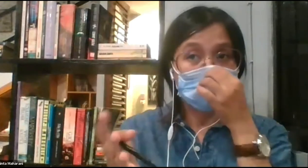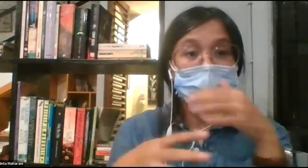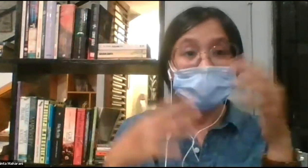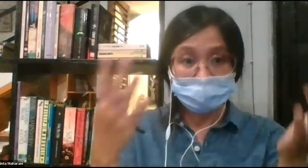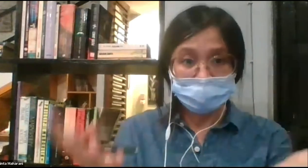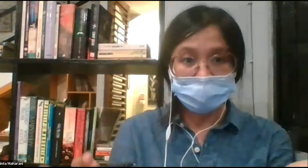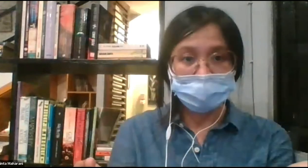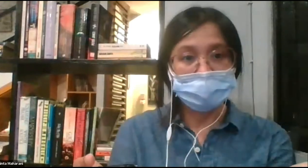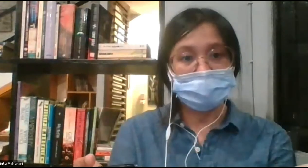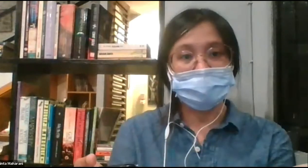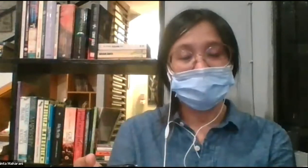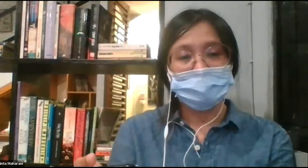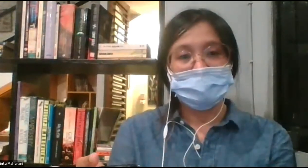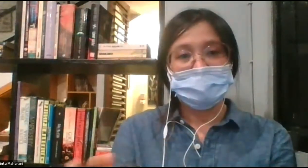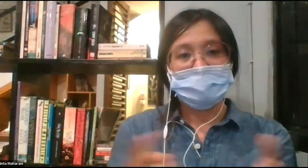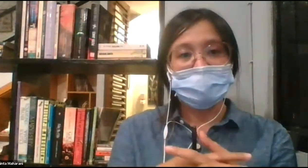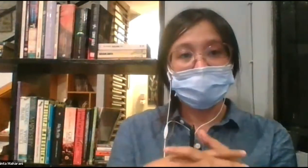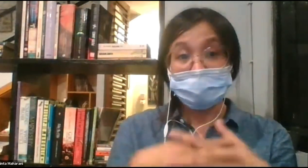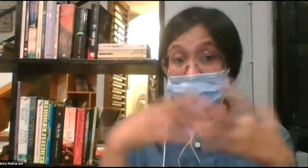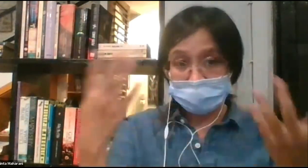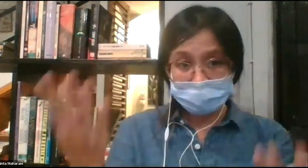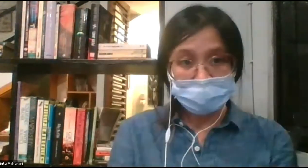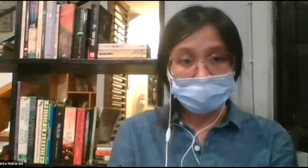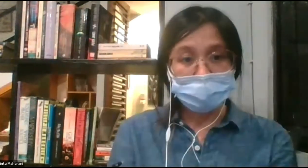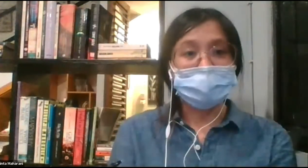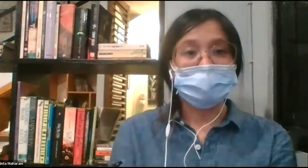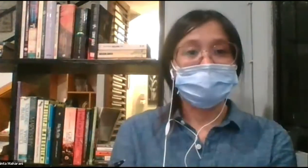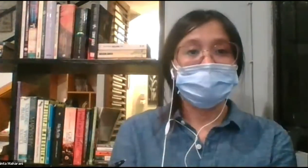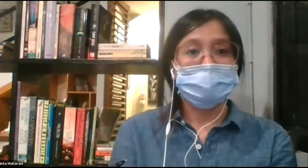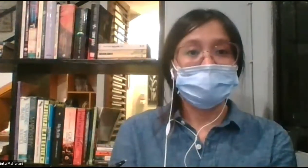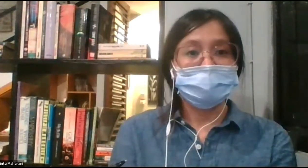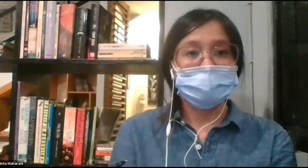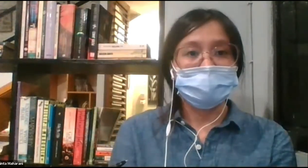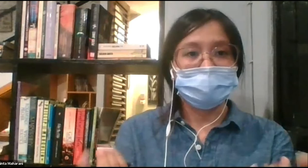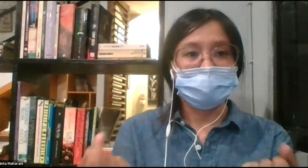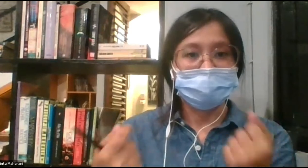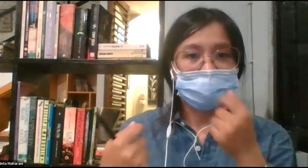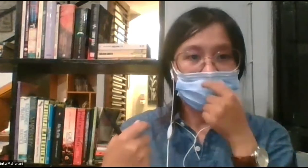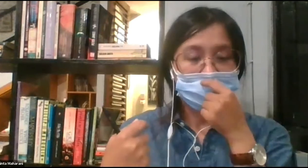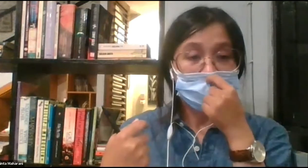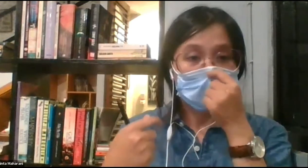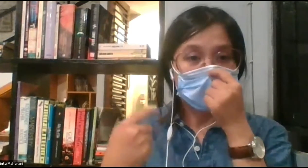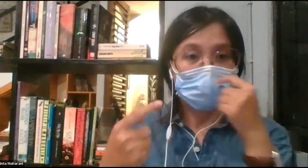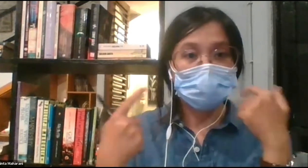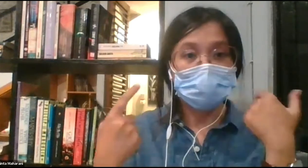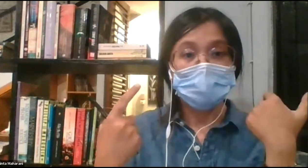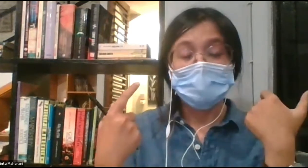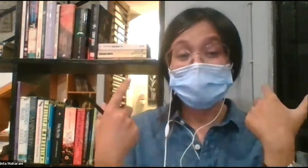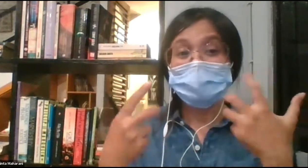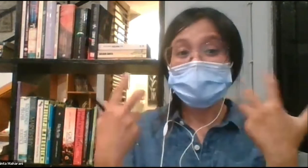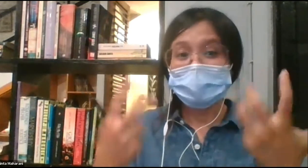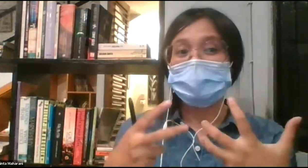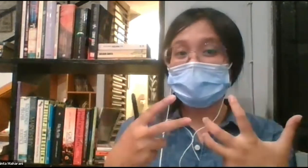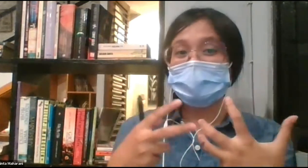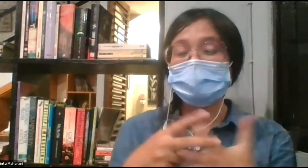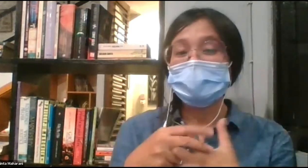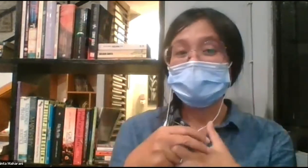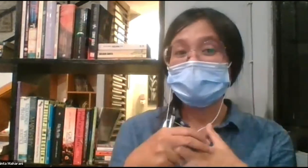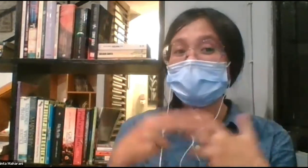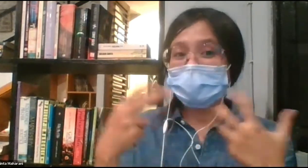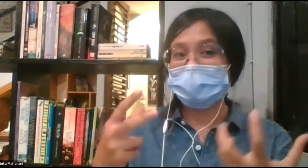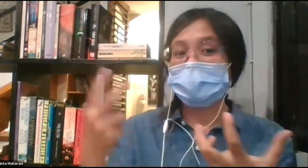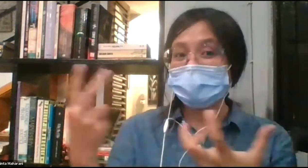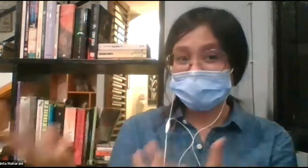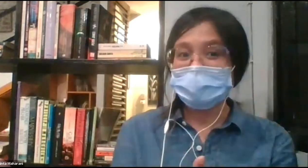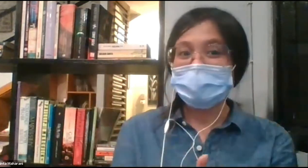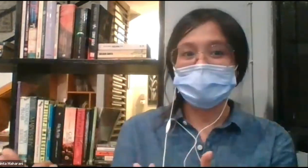dari bupatinya atau pemerintah kabupaten setempat misalnya? Nah, itu bisa